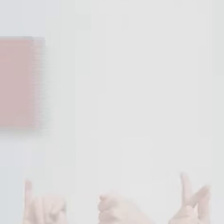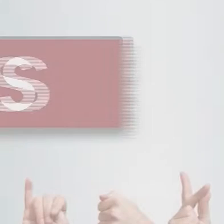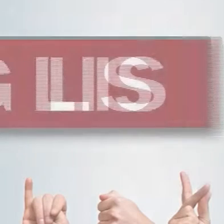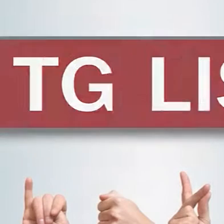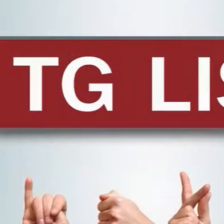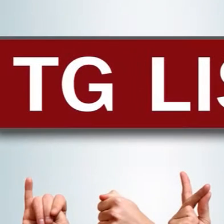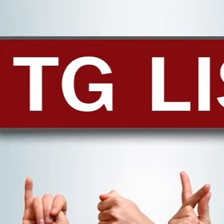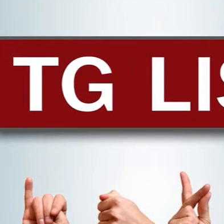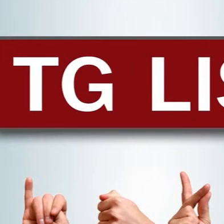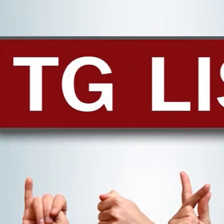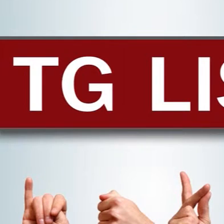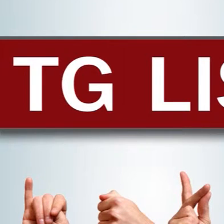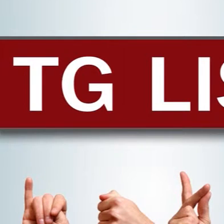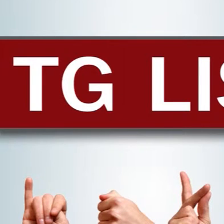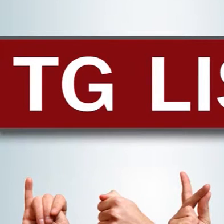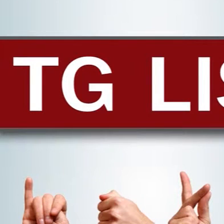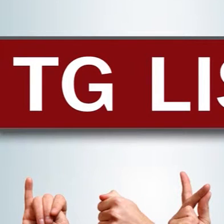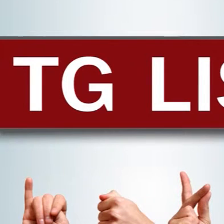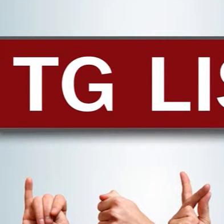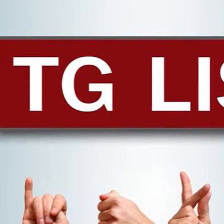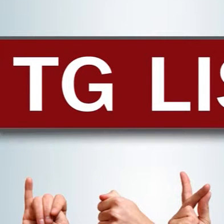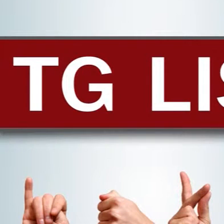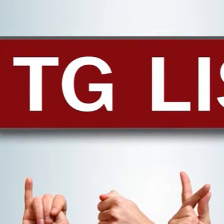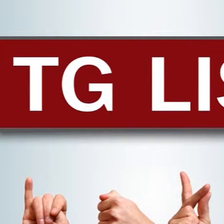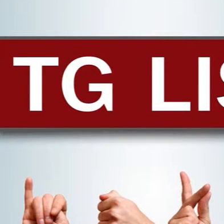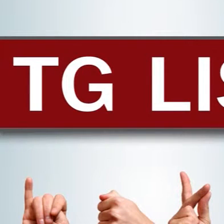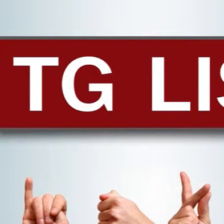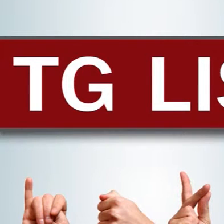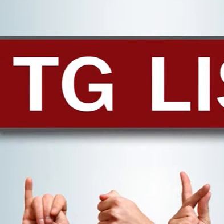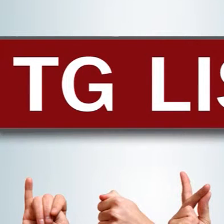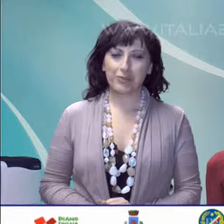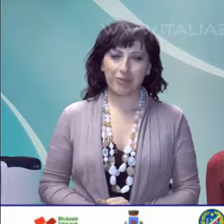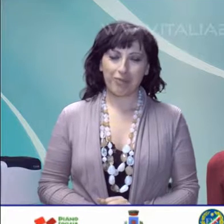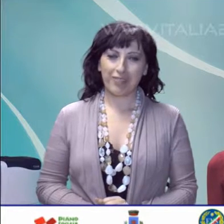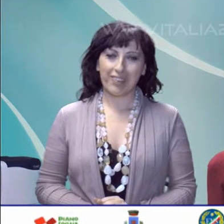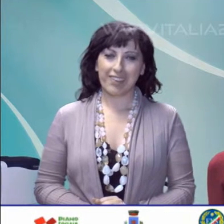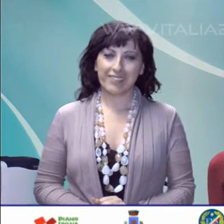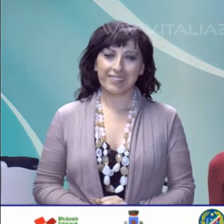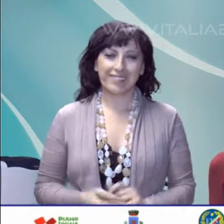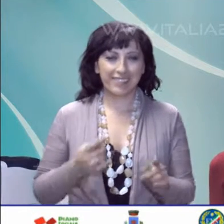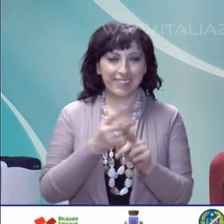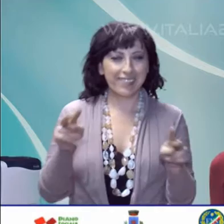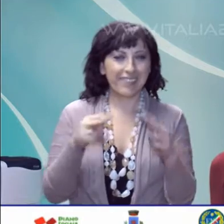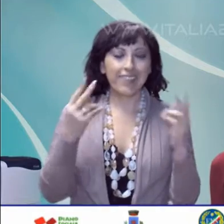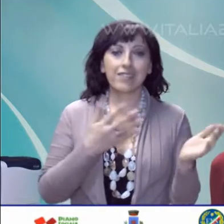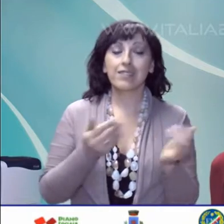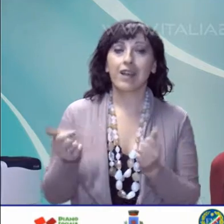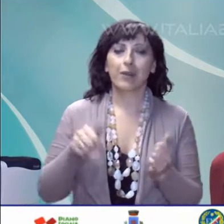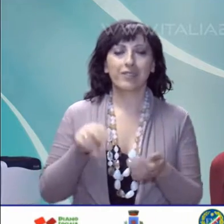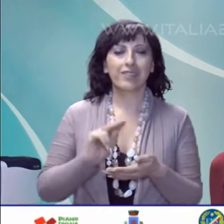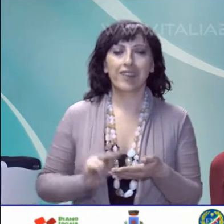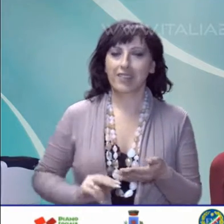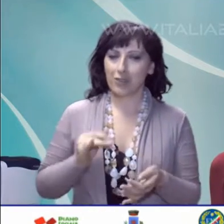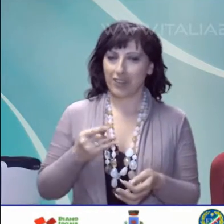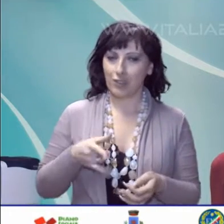let me tell you what he said. Go tell that lonesome liar. Go tell that midnight. Un cordiale saluto dalla redazione